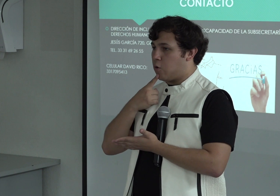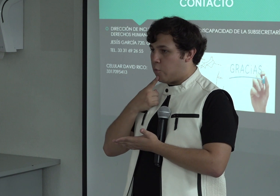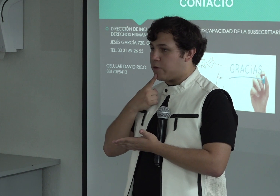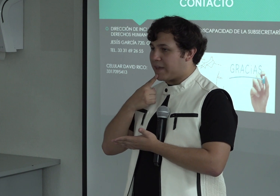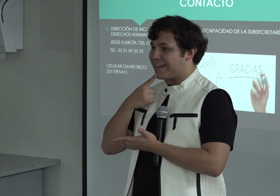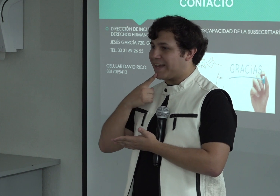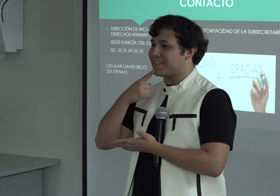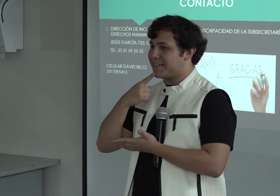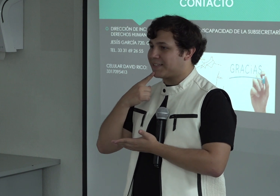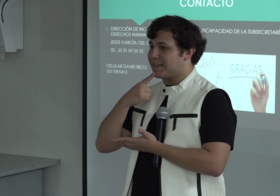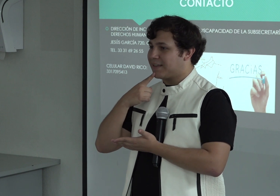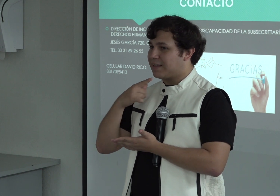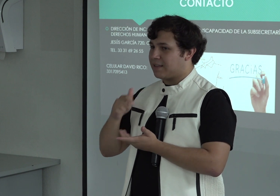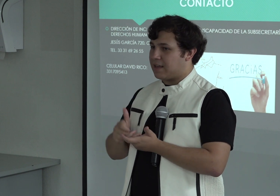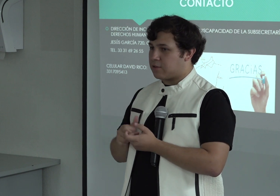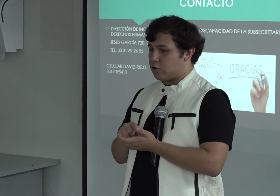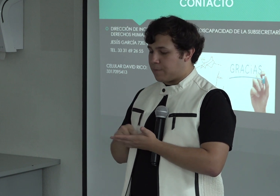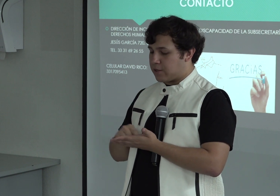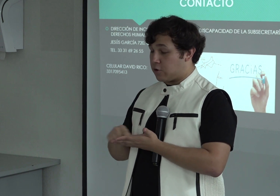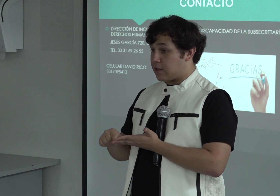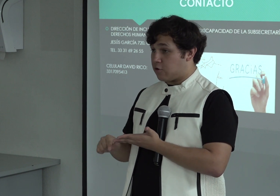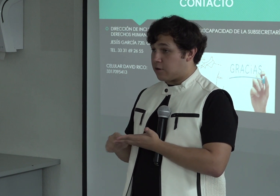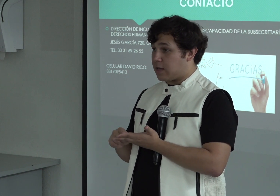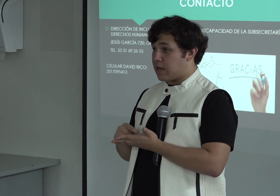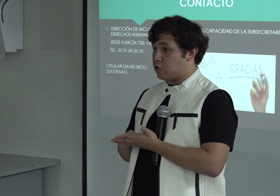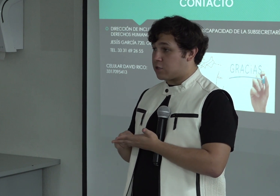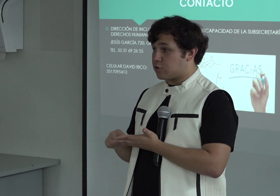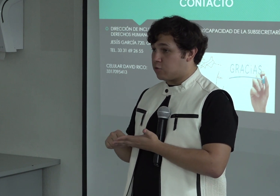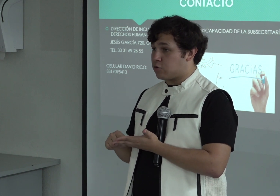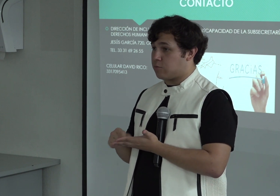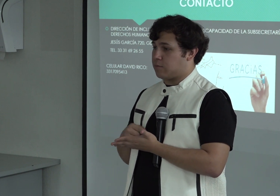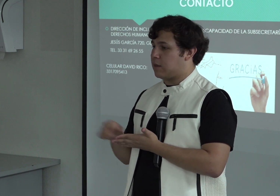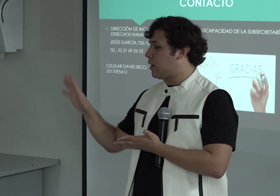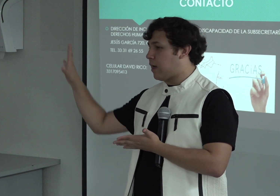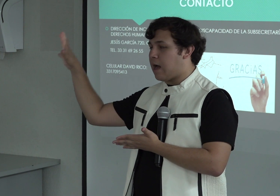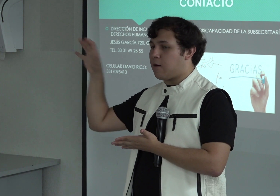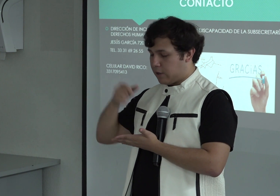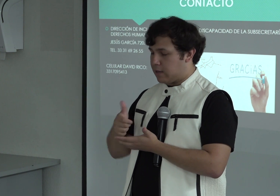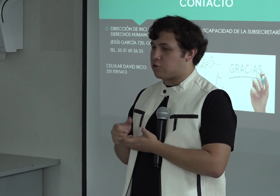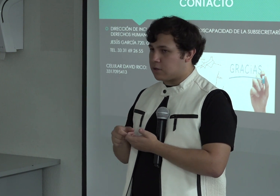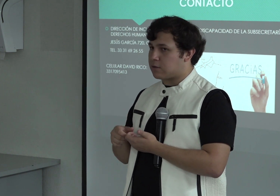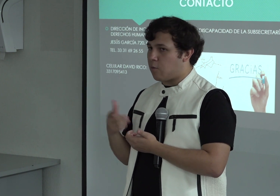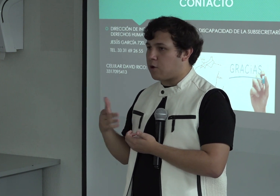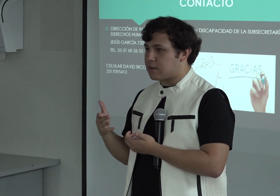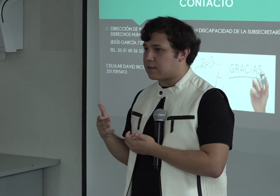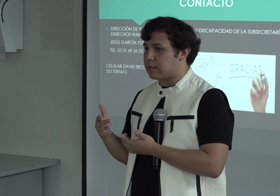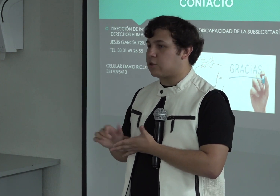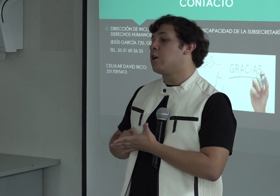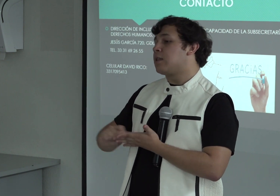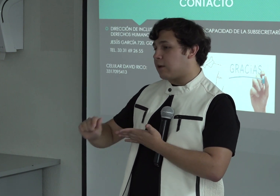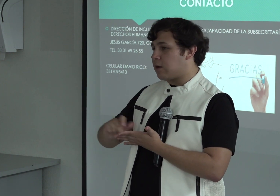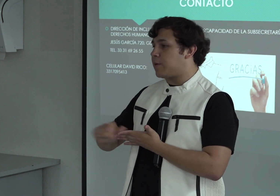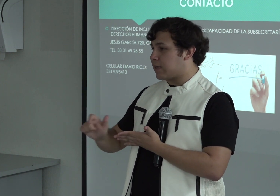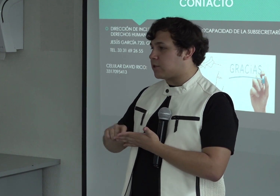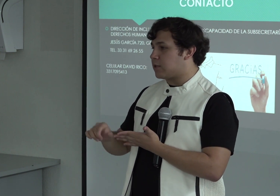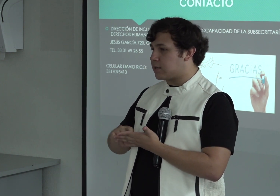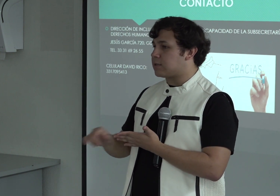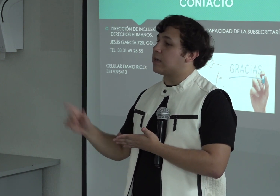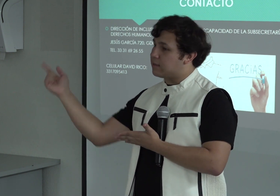muy bien, gracias. Soy una persona sorda, no te escucho. Y ya, ok, entonces, ¿cómo estás haciendo? Tengo la aplicación así y se